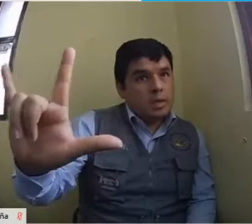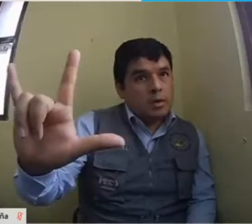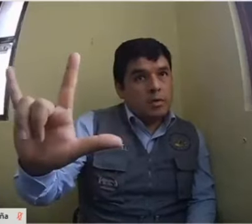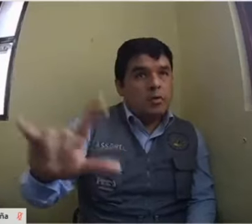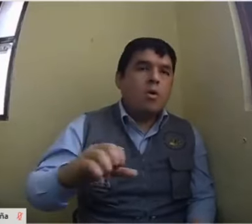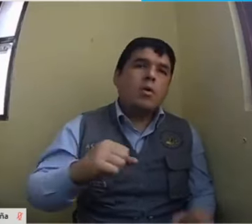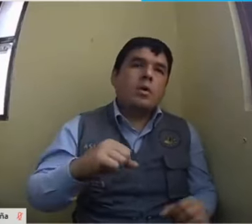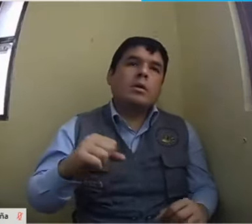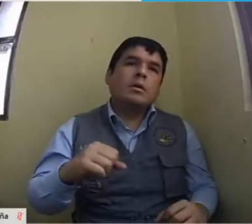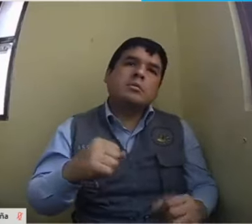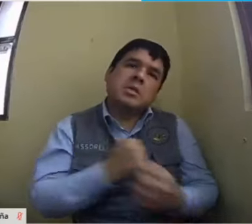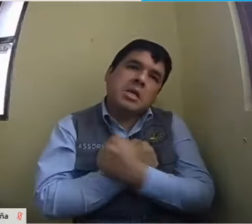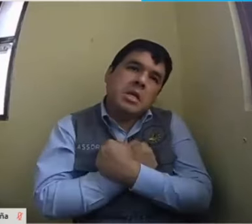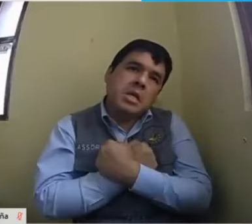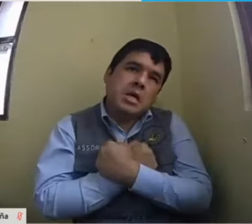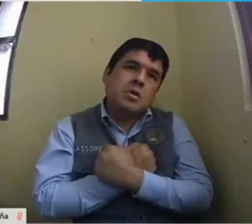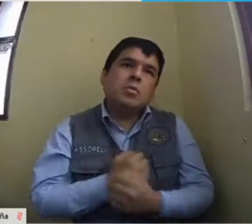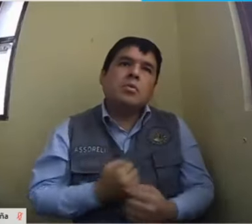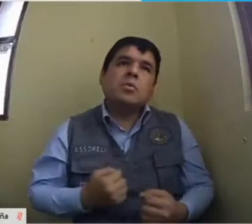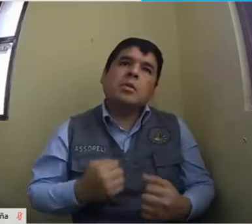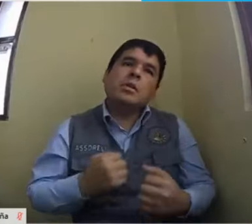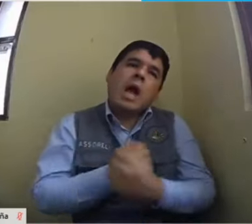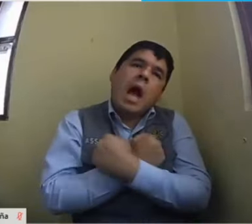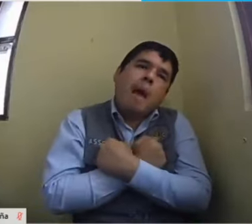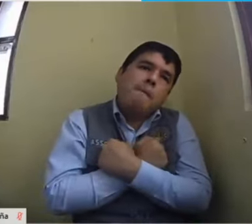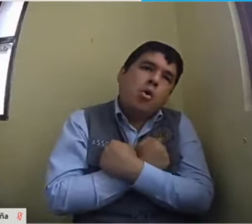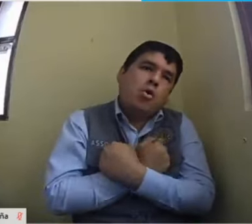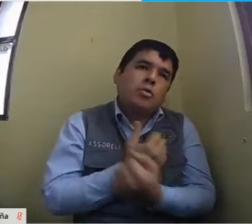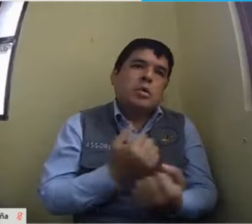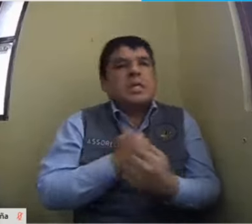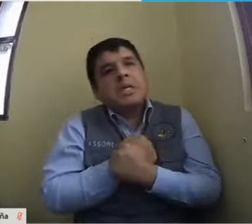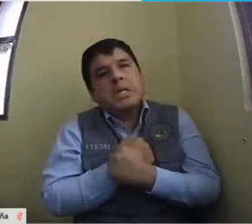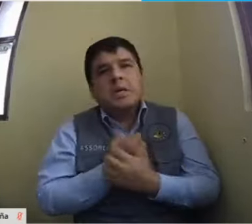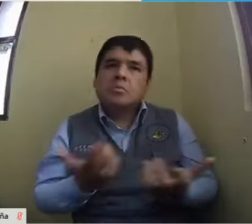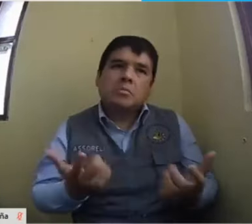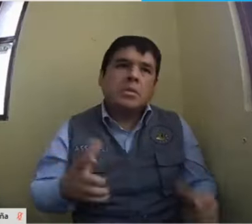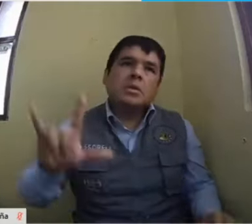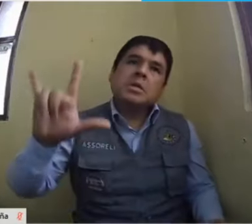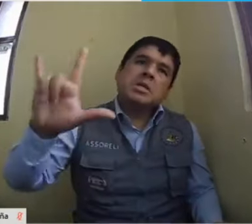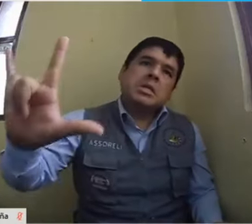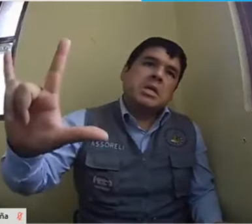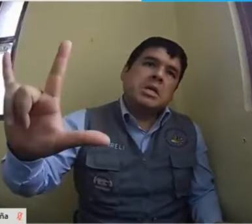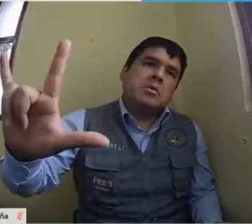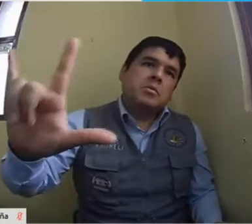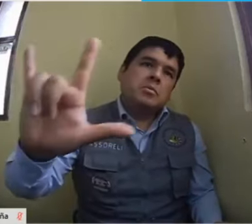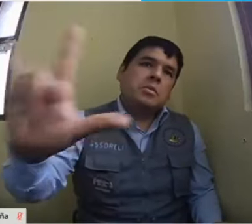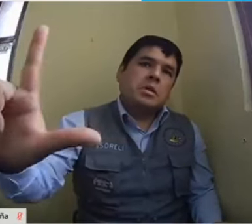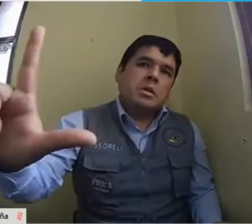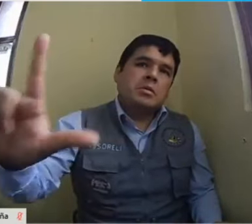Te quiero, o también con las manos cerradas en forma de X, te